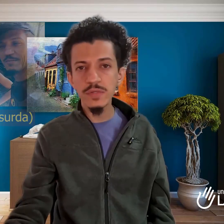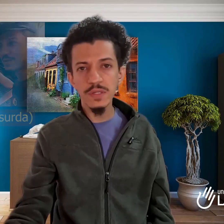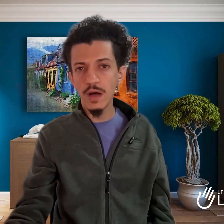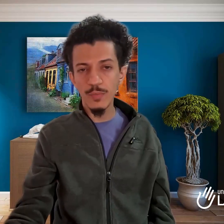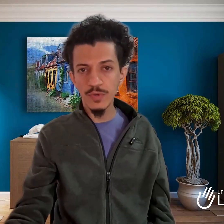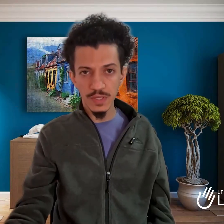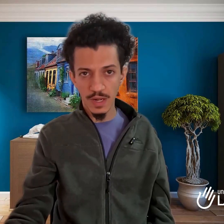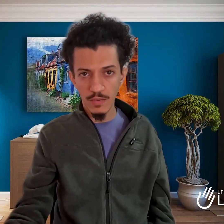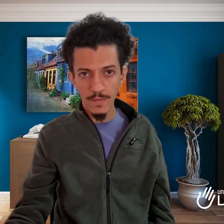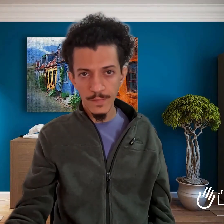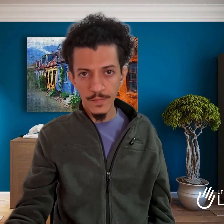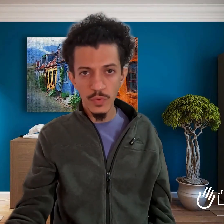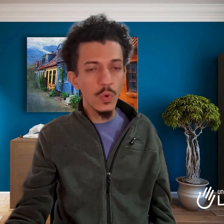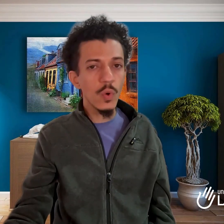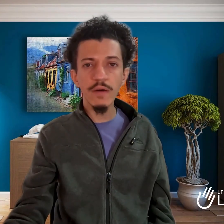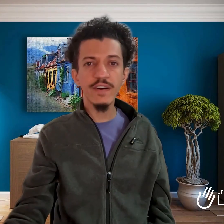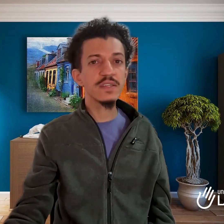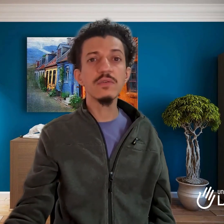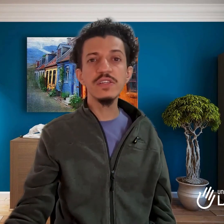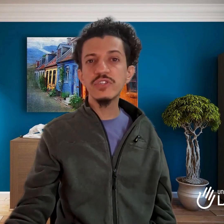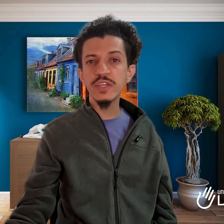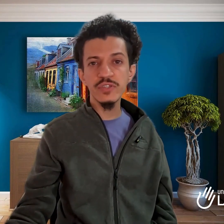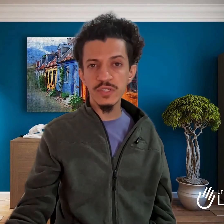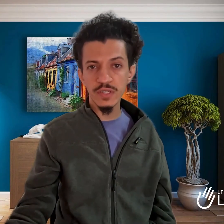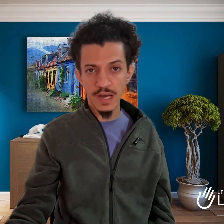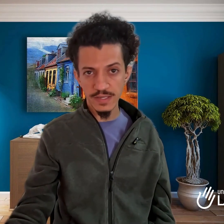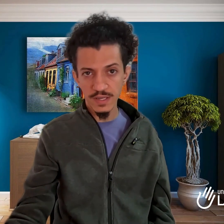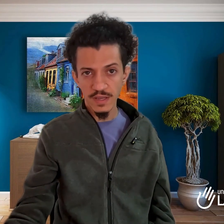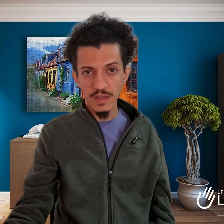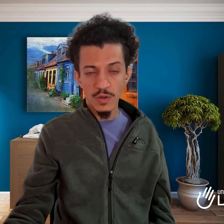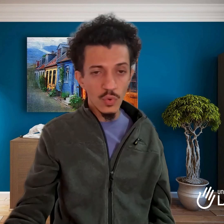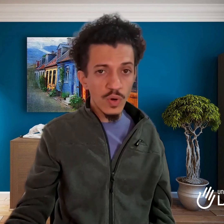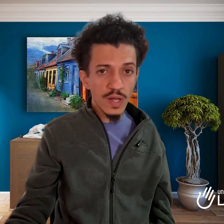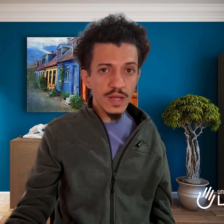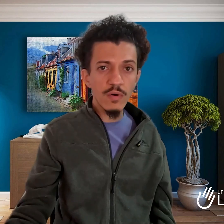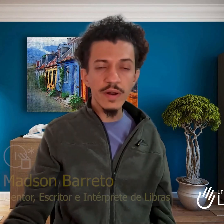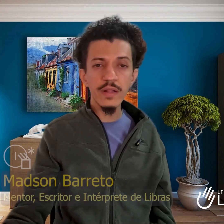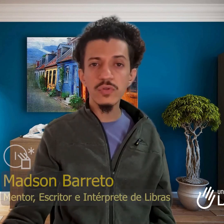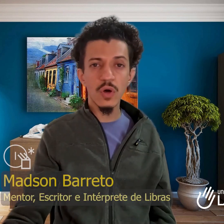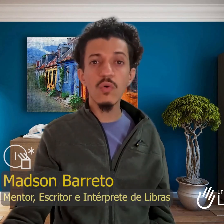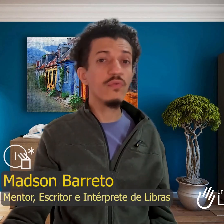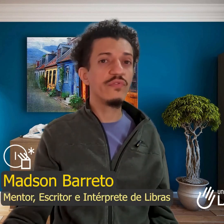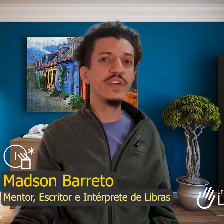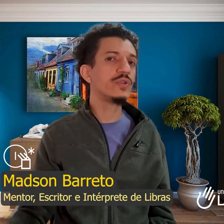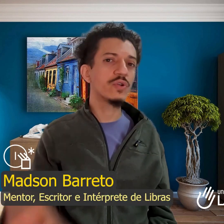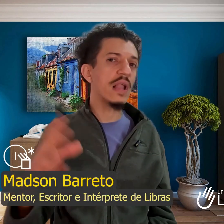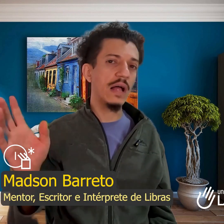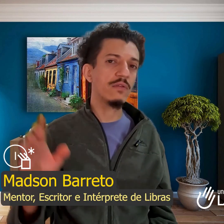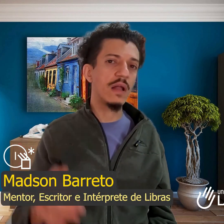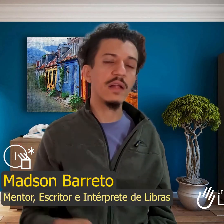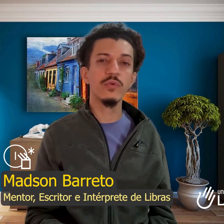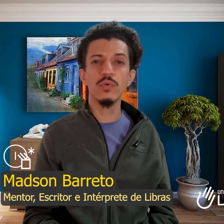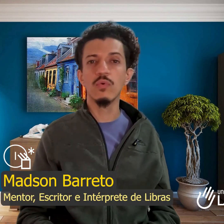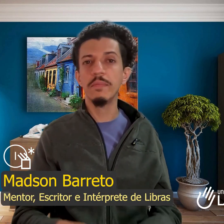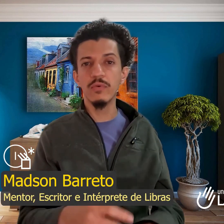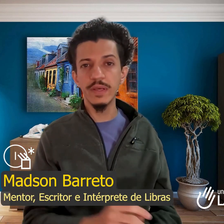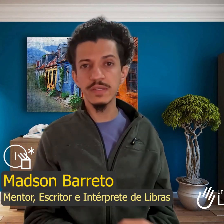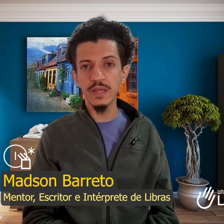sinal por sinal, nunca fazendo listinhas de sinais, nunca decorando só com um vídeo isolado lá do YouTube ou do Insta que